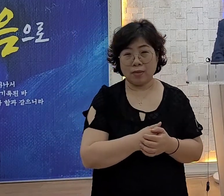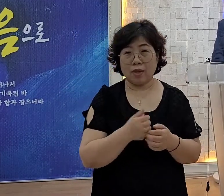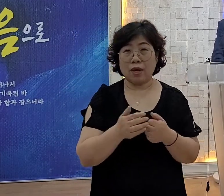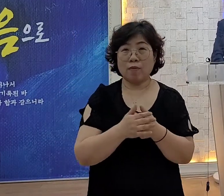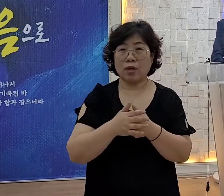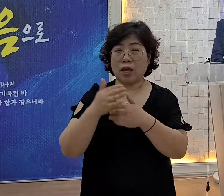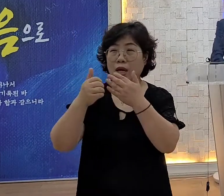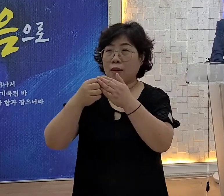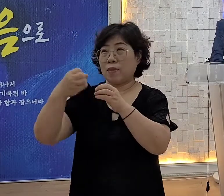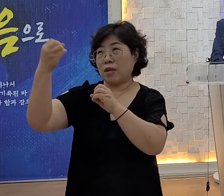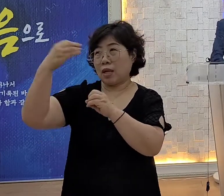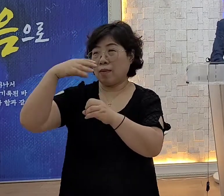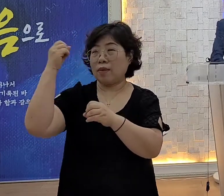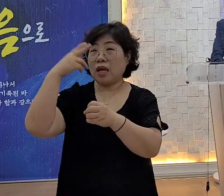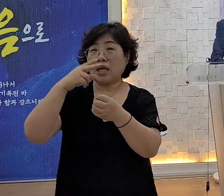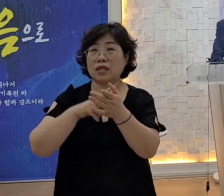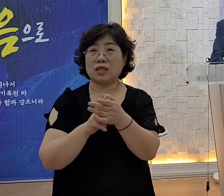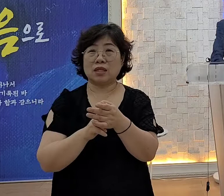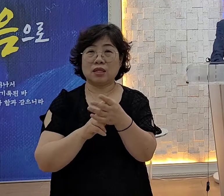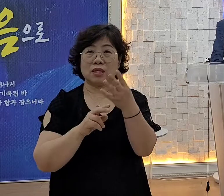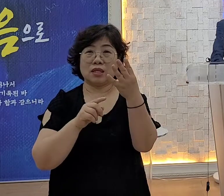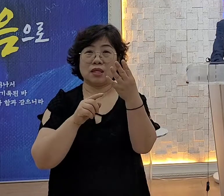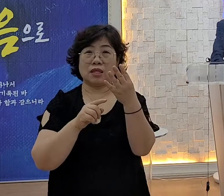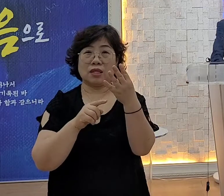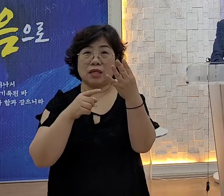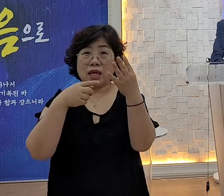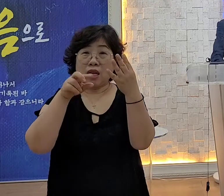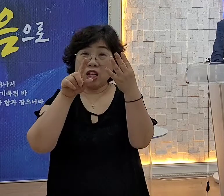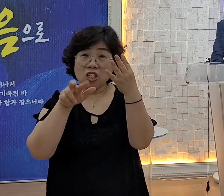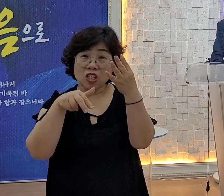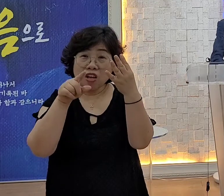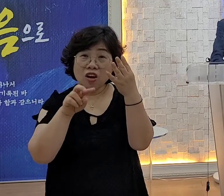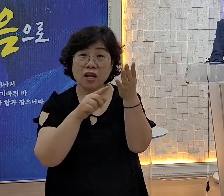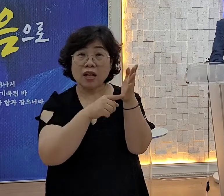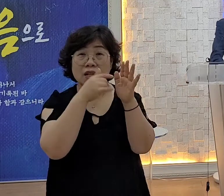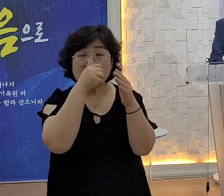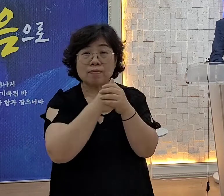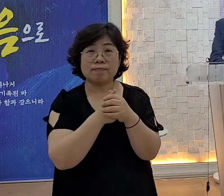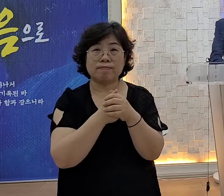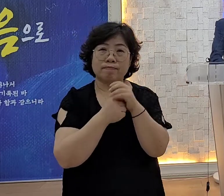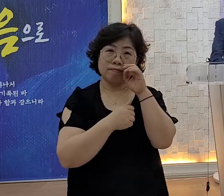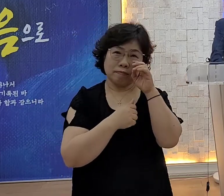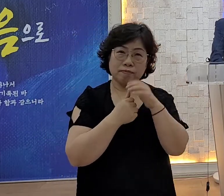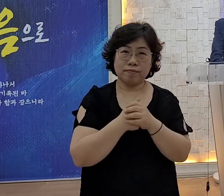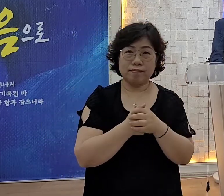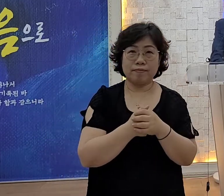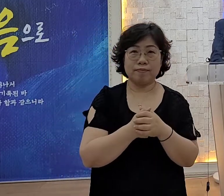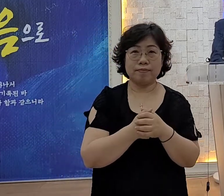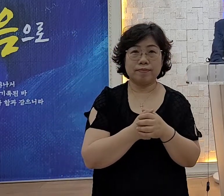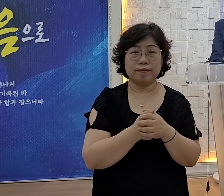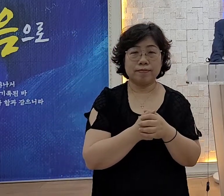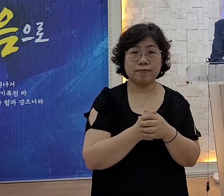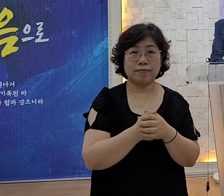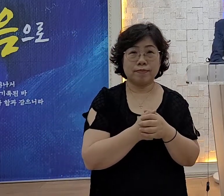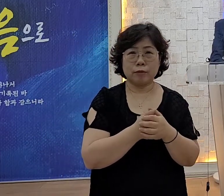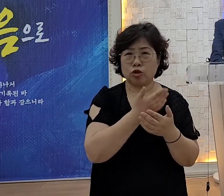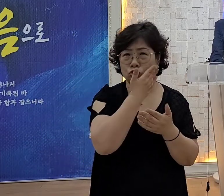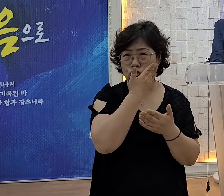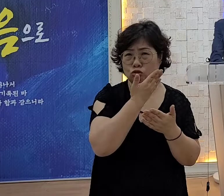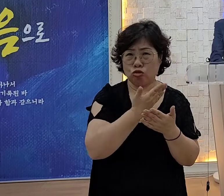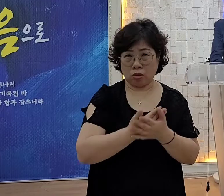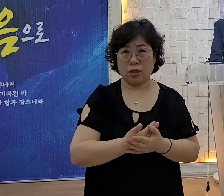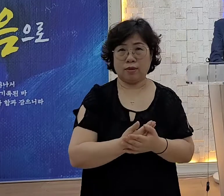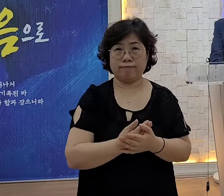말에 대답하십니다. 그게 이제 4절 5절이에요. 여러분 4절 5절 하면 이 구절도 중요한